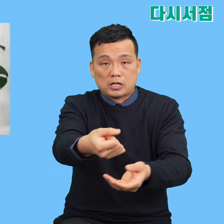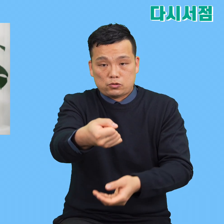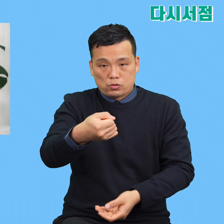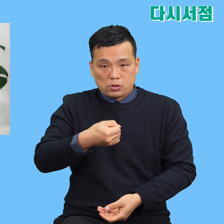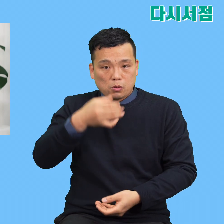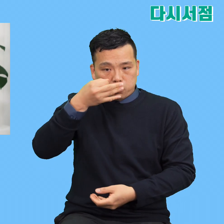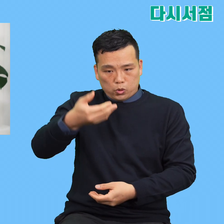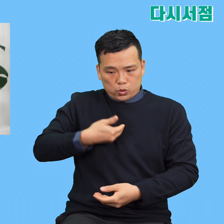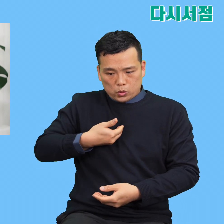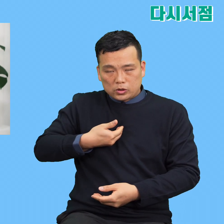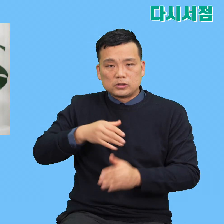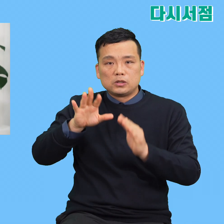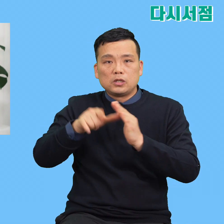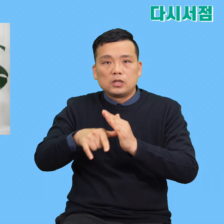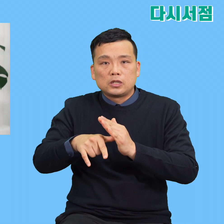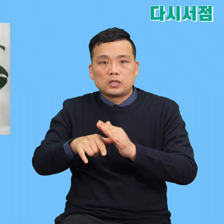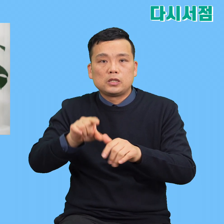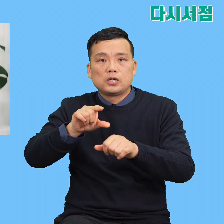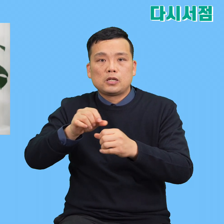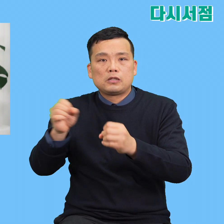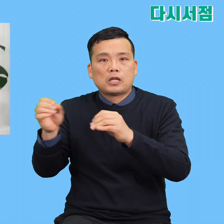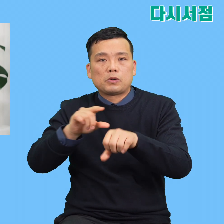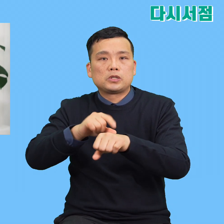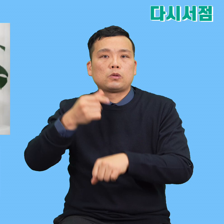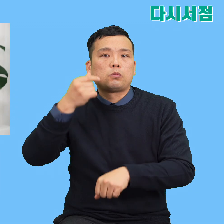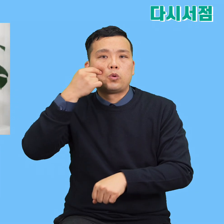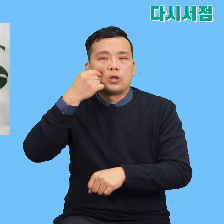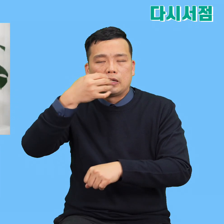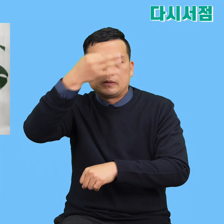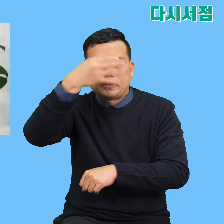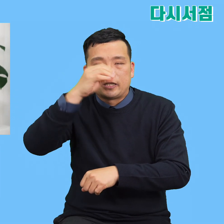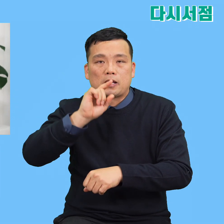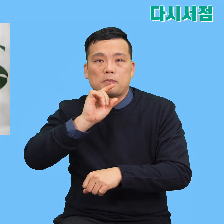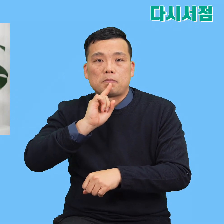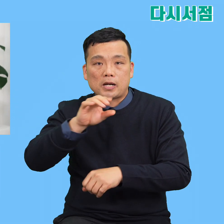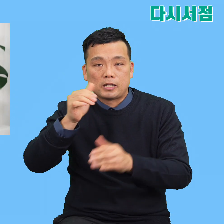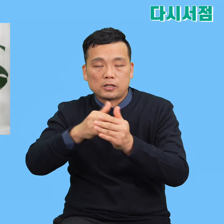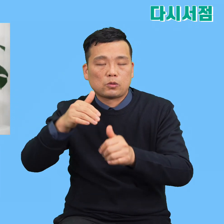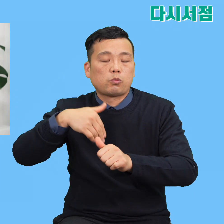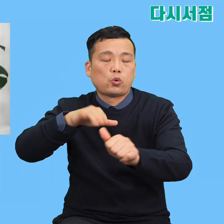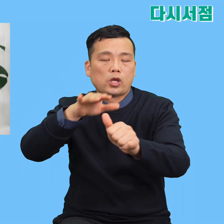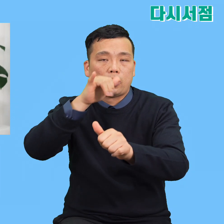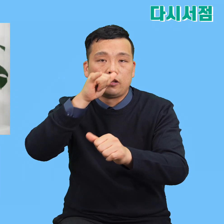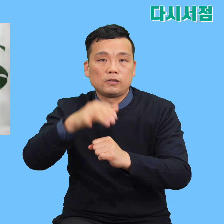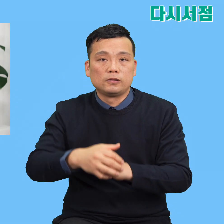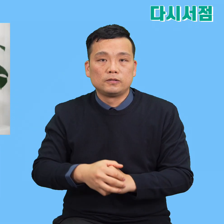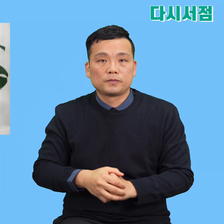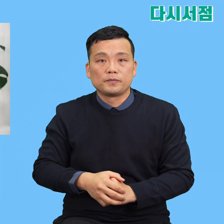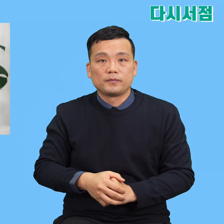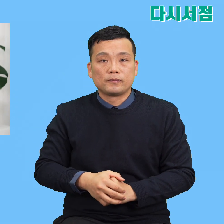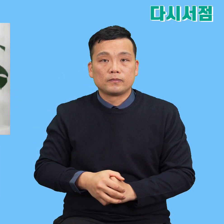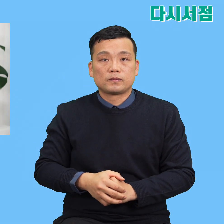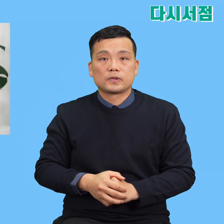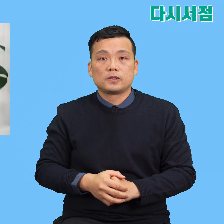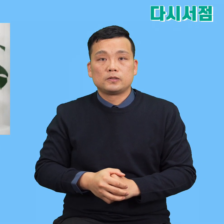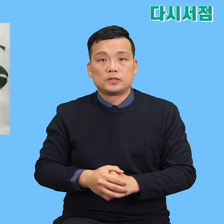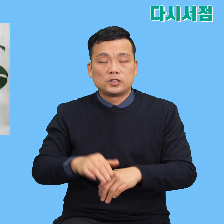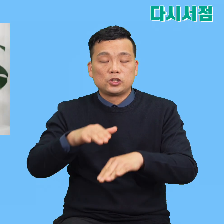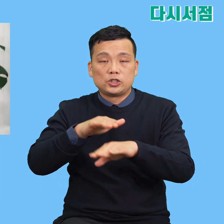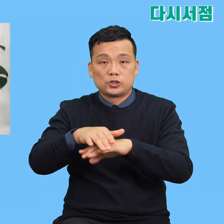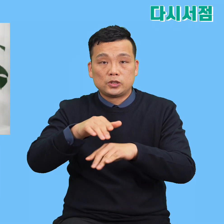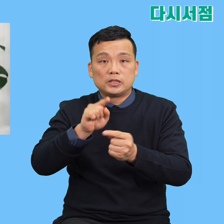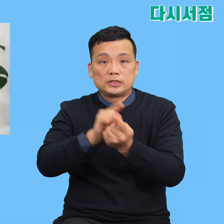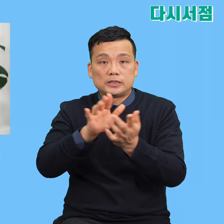그래서 뭐 죄송하다고 말씀드리기도 하는데 일단은 네 그렇게 책을